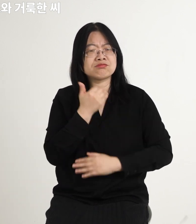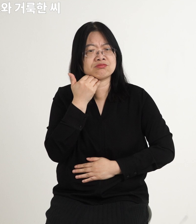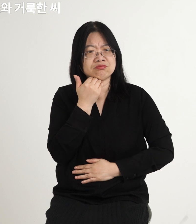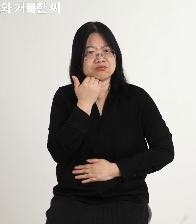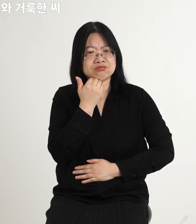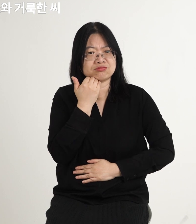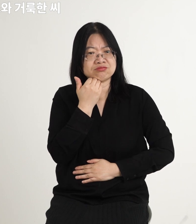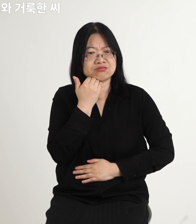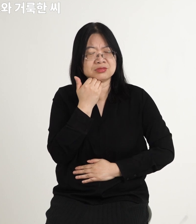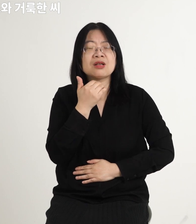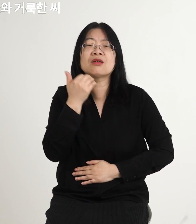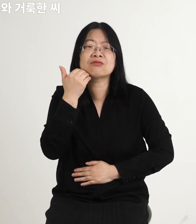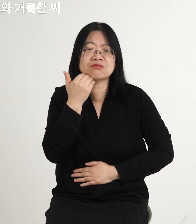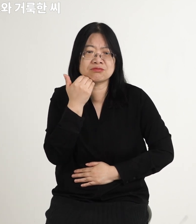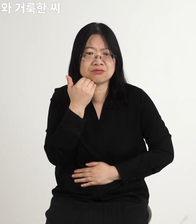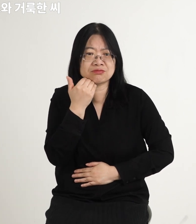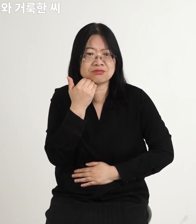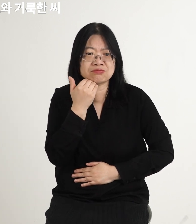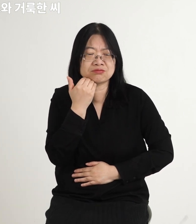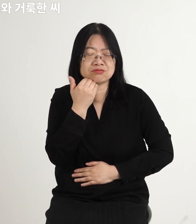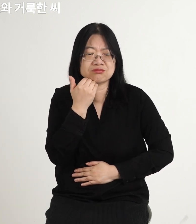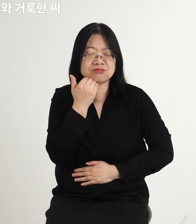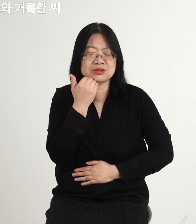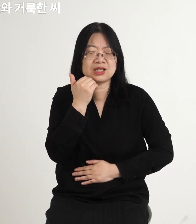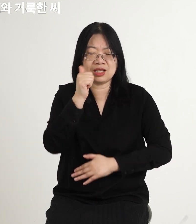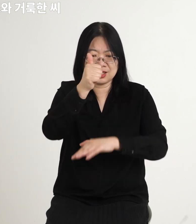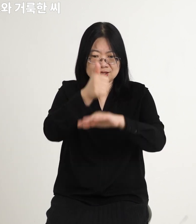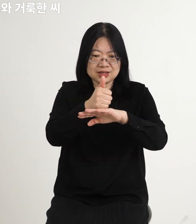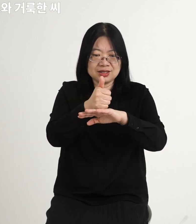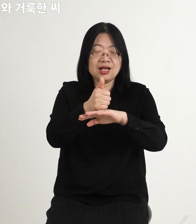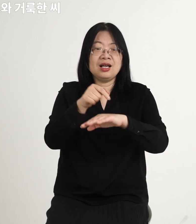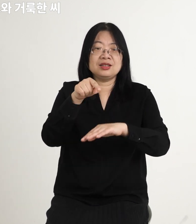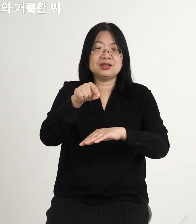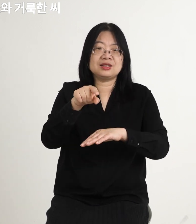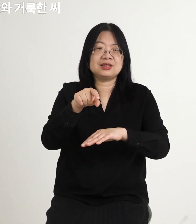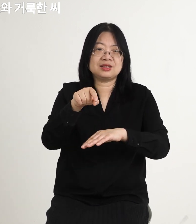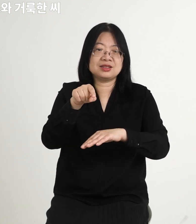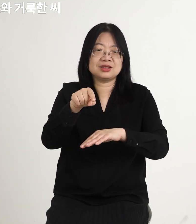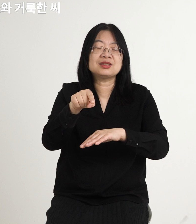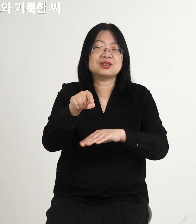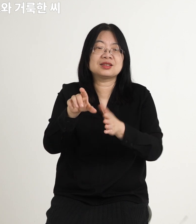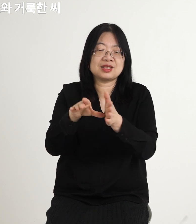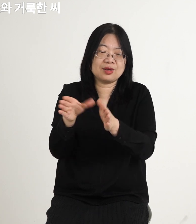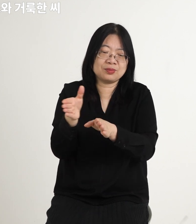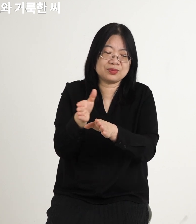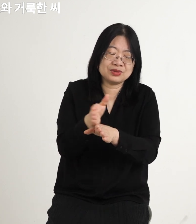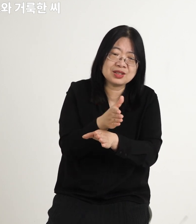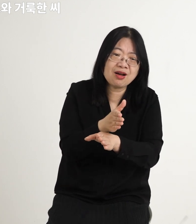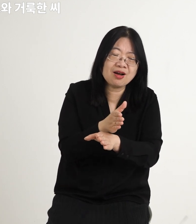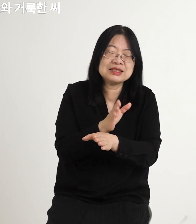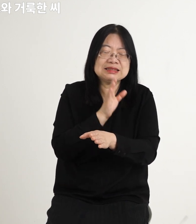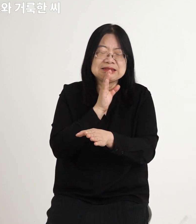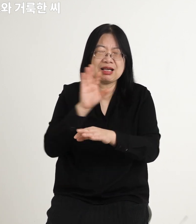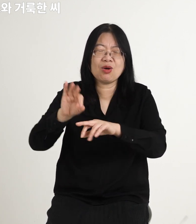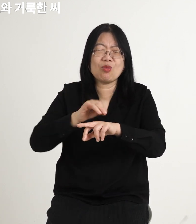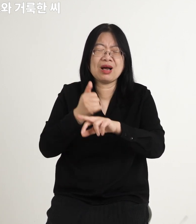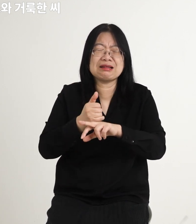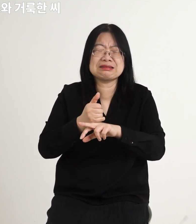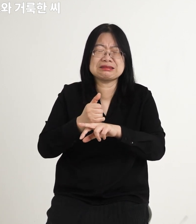누구이실까? 누구이실까? 드디어 거기서 참된 왕을 허기져 사모하게